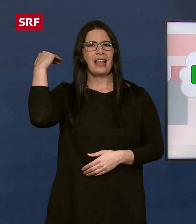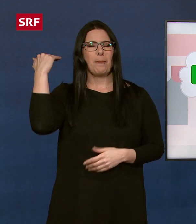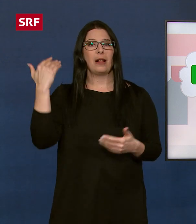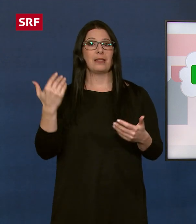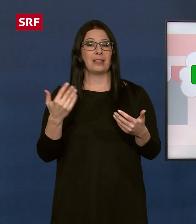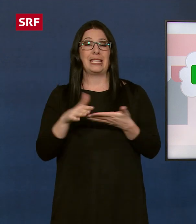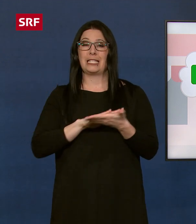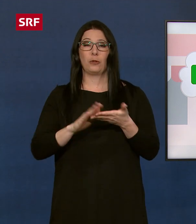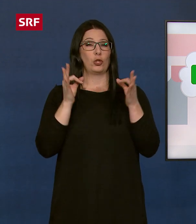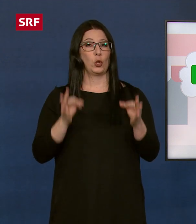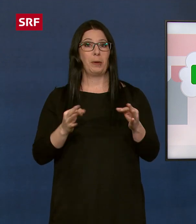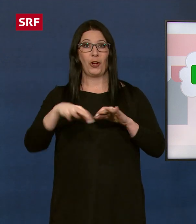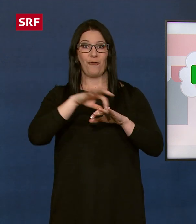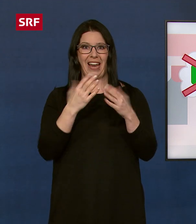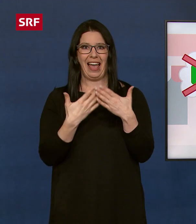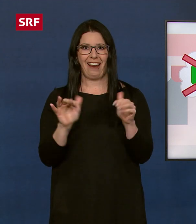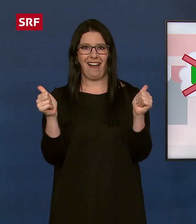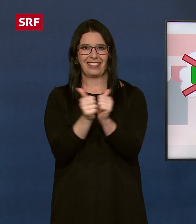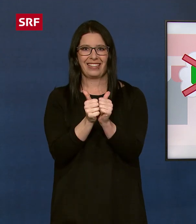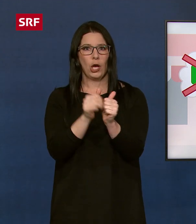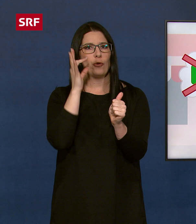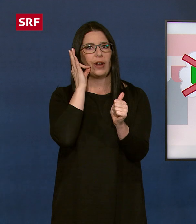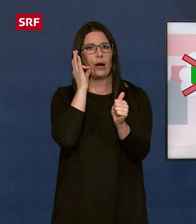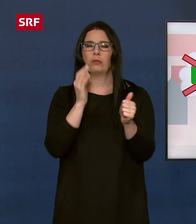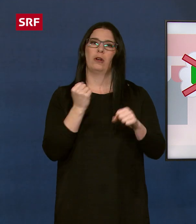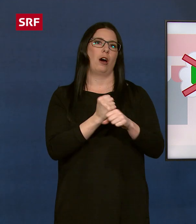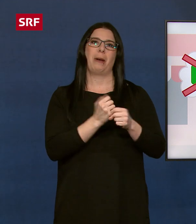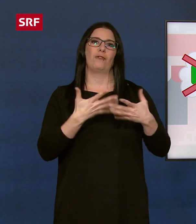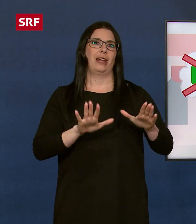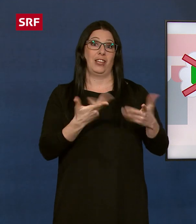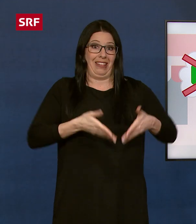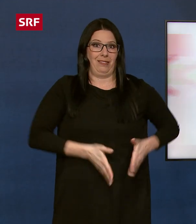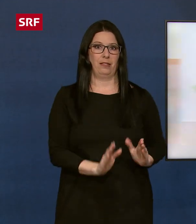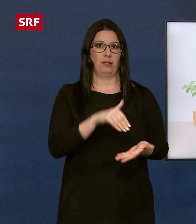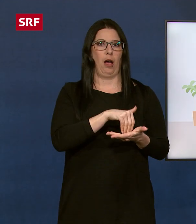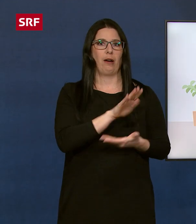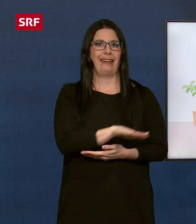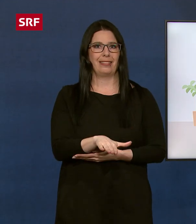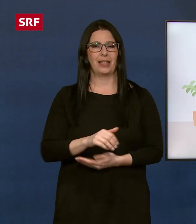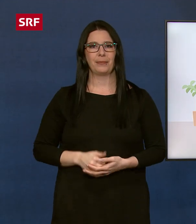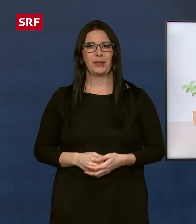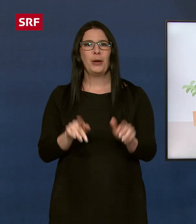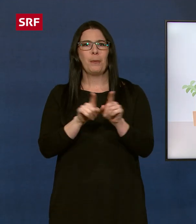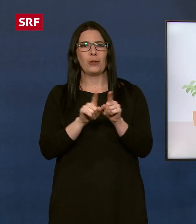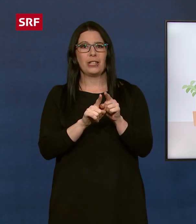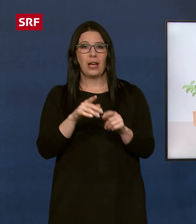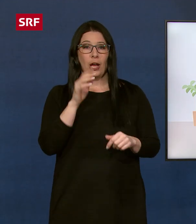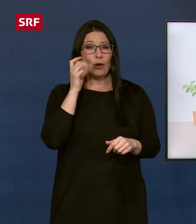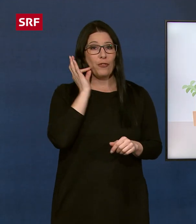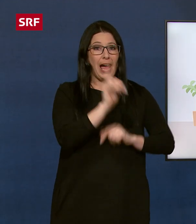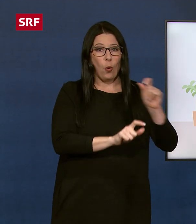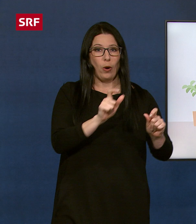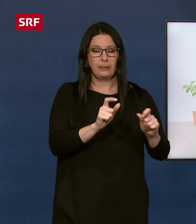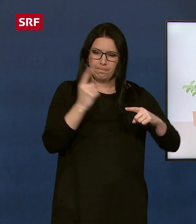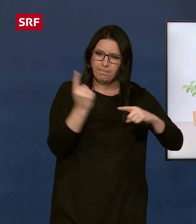verheirateten Paaren klar, die Frau geht nicht mehr arbeiten, sobald Kinder da sind. Deshalb forderten viele Frauen, die Arbeit